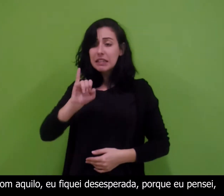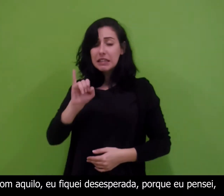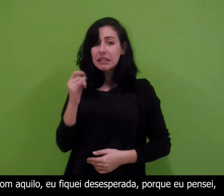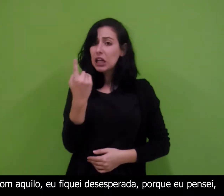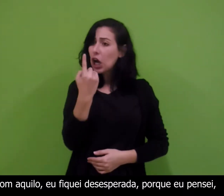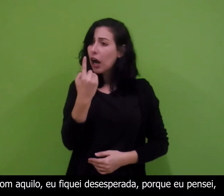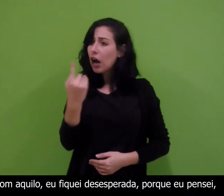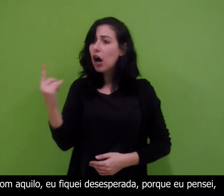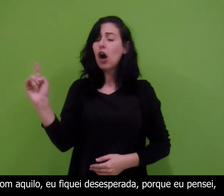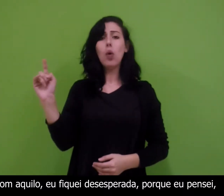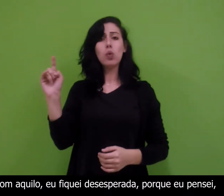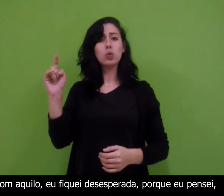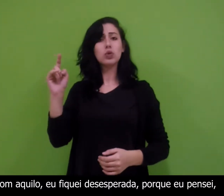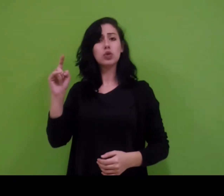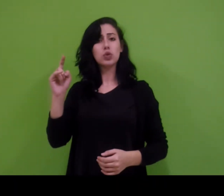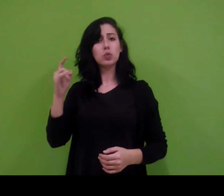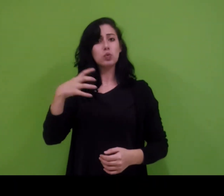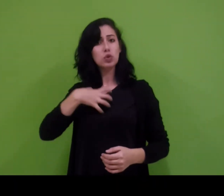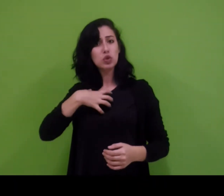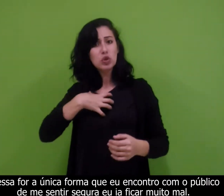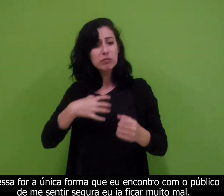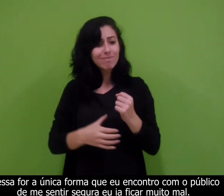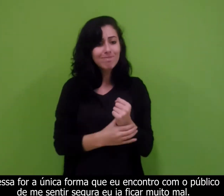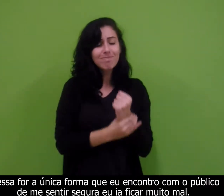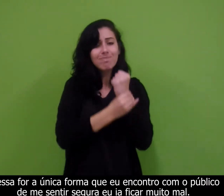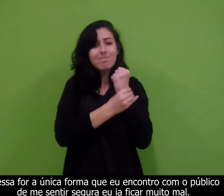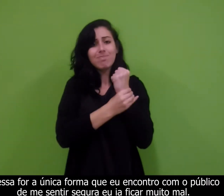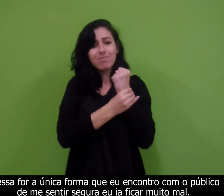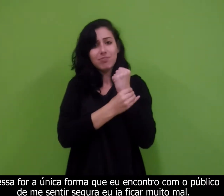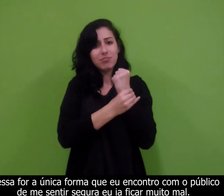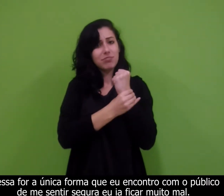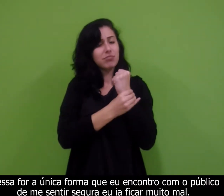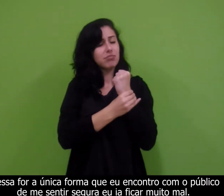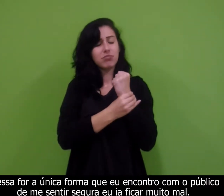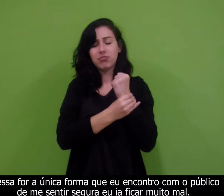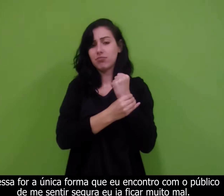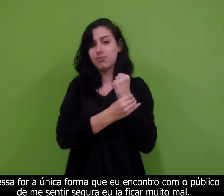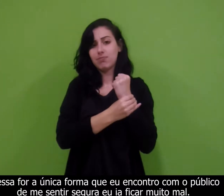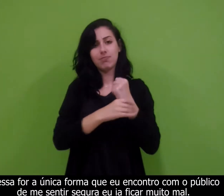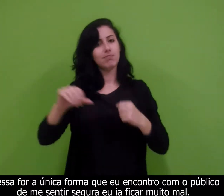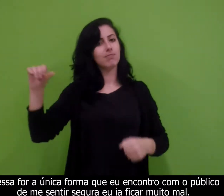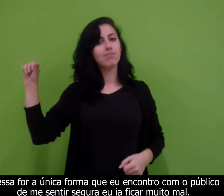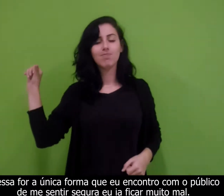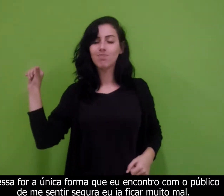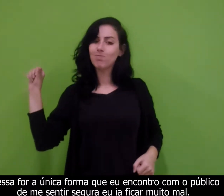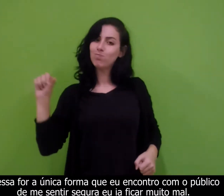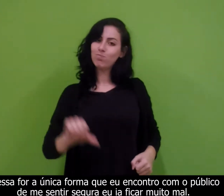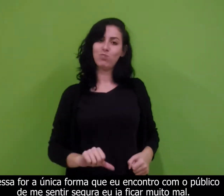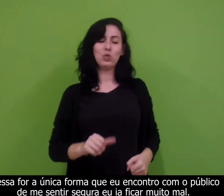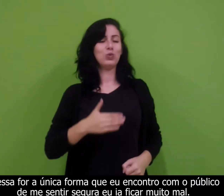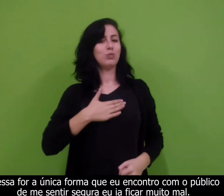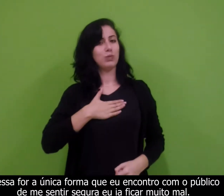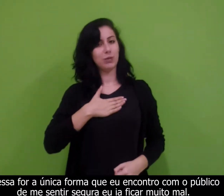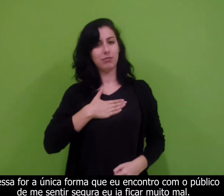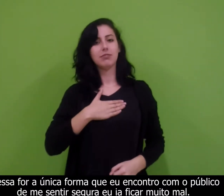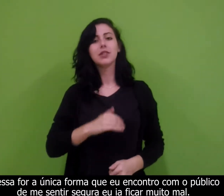Porque eu pensei, tipo, se essa for a única forma que